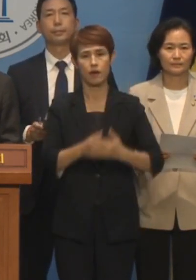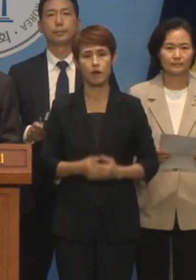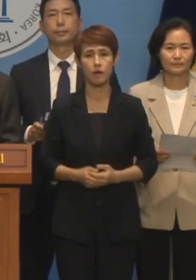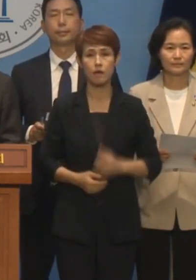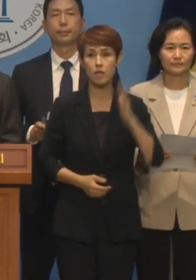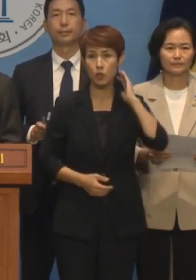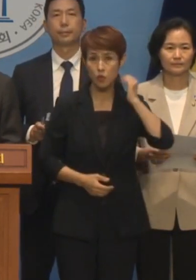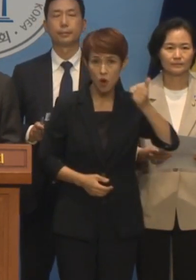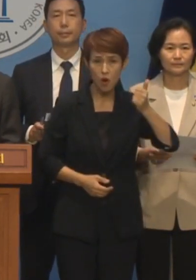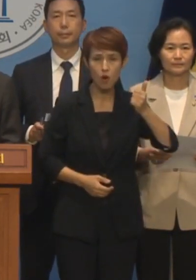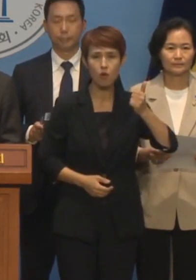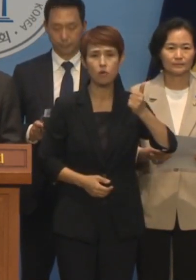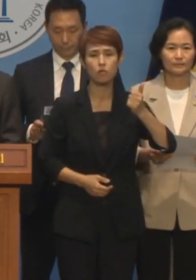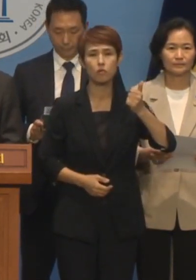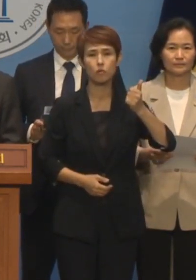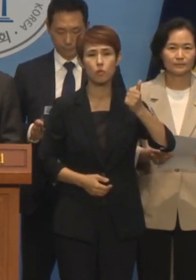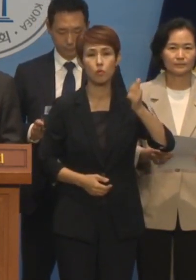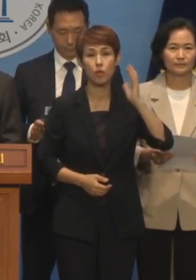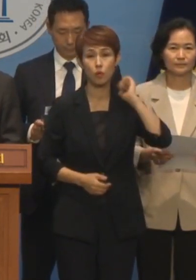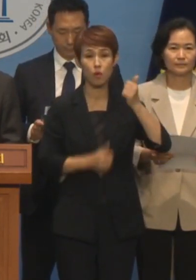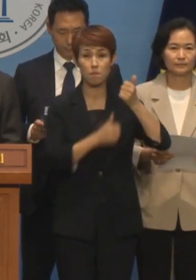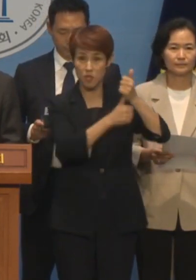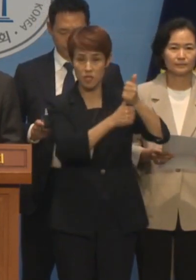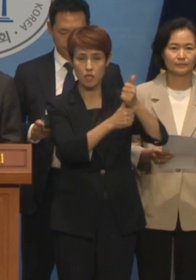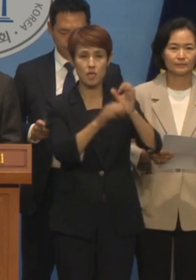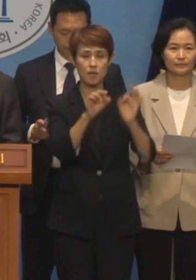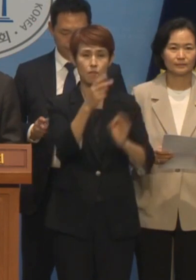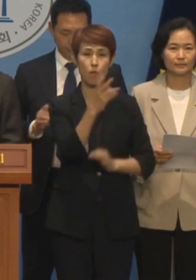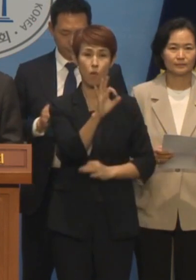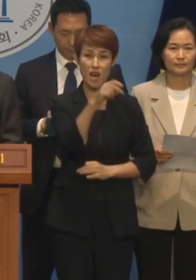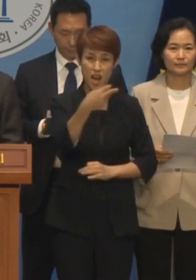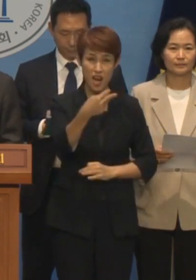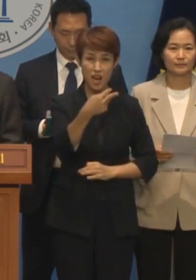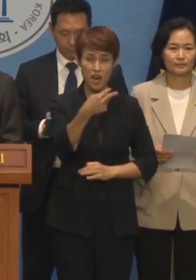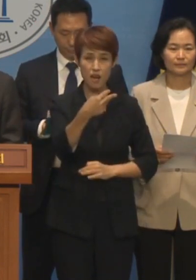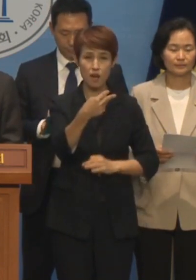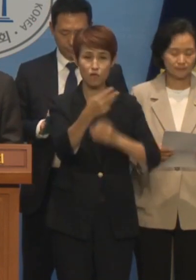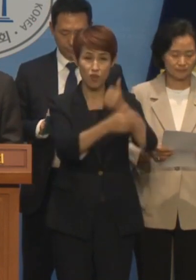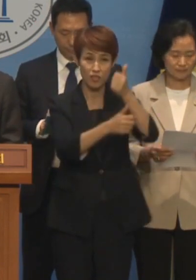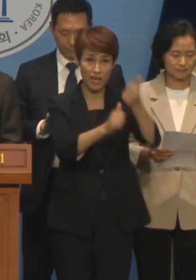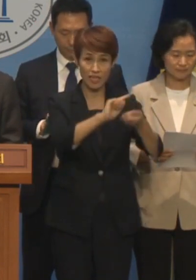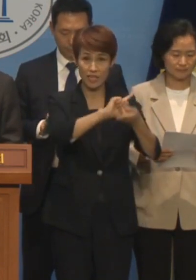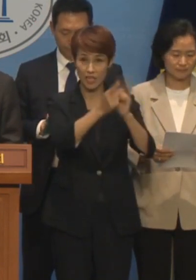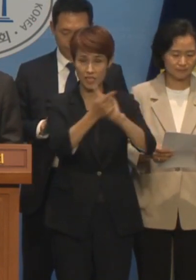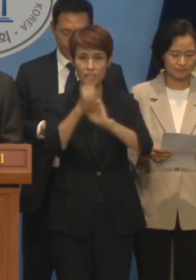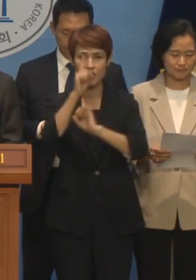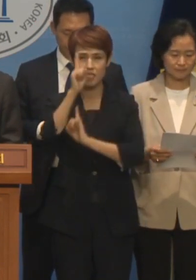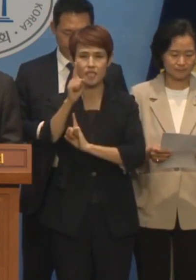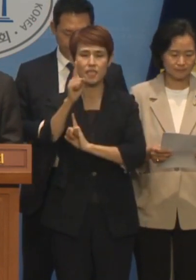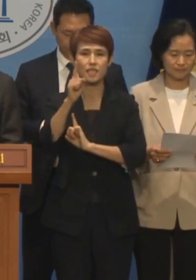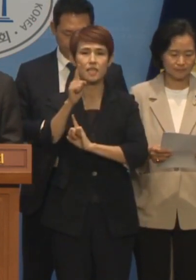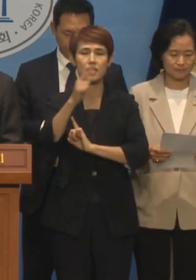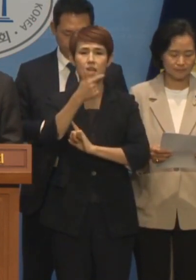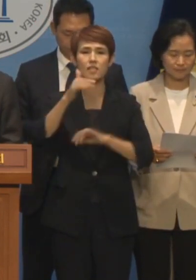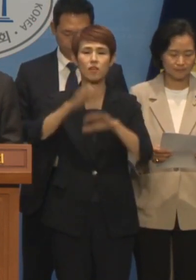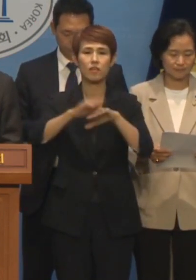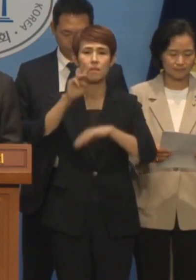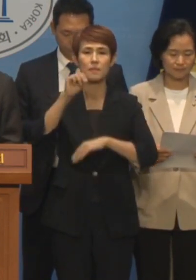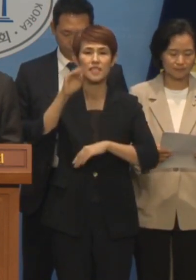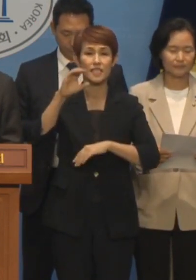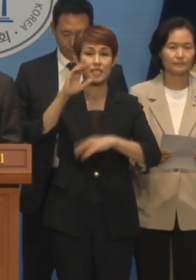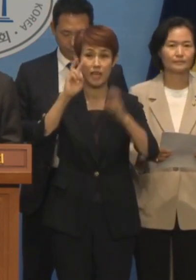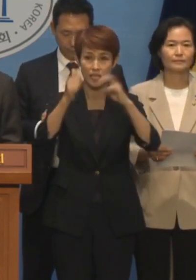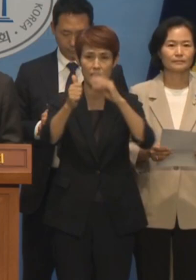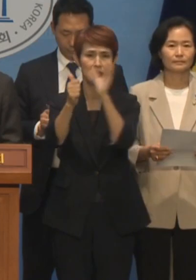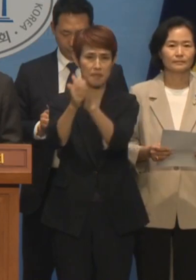대통령과 용산 비서실이 김홍일 런 위원장의 후임으로 이진숙 전 대전 MBC 사장을